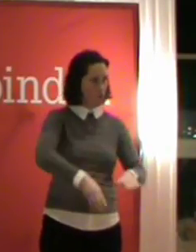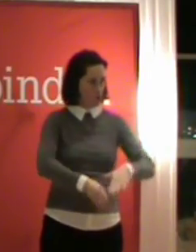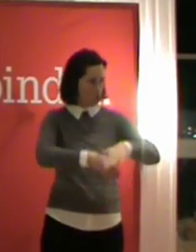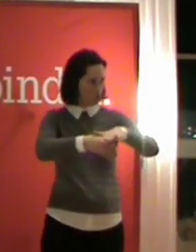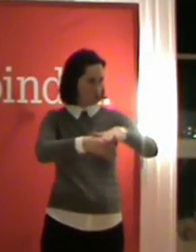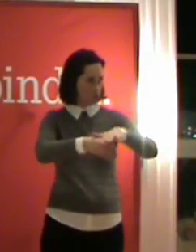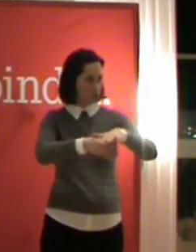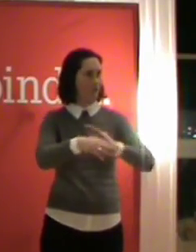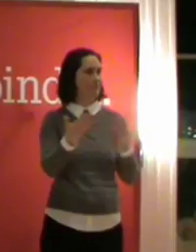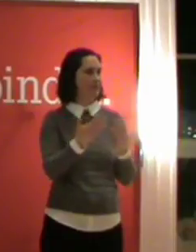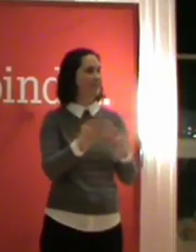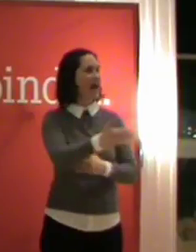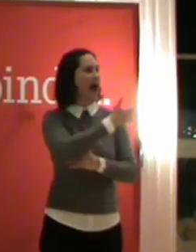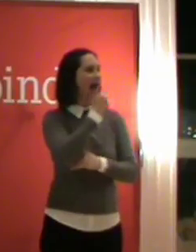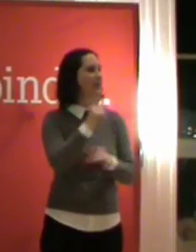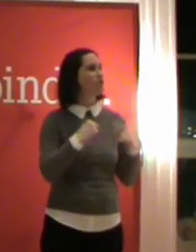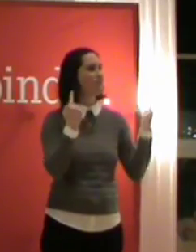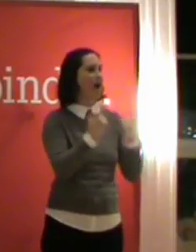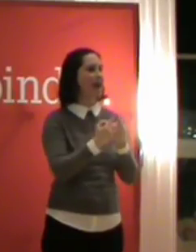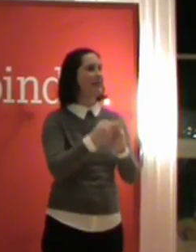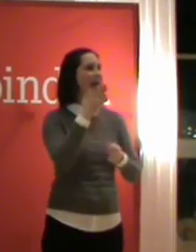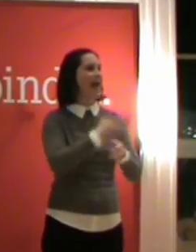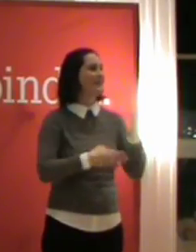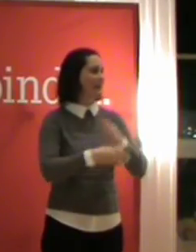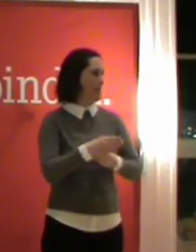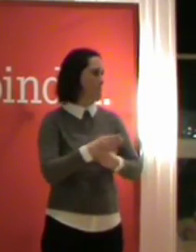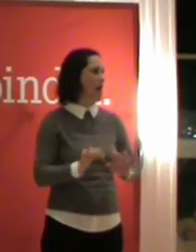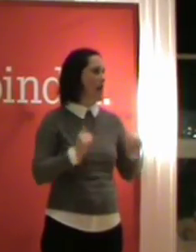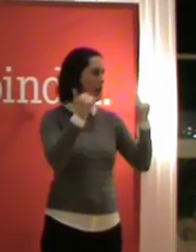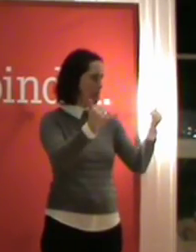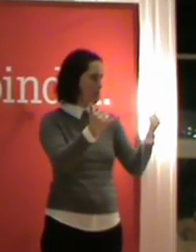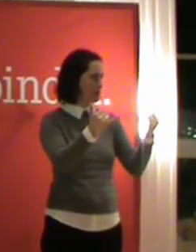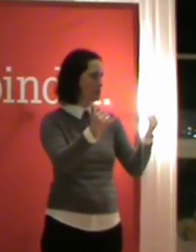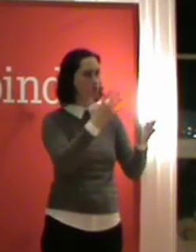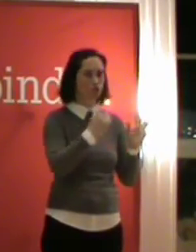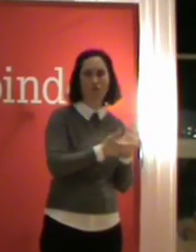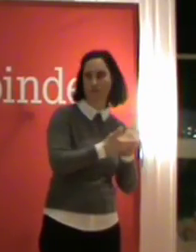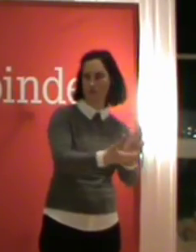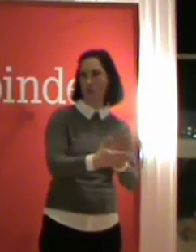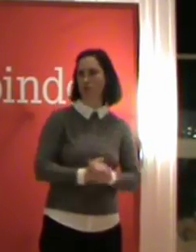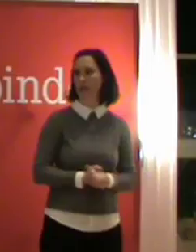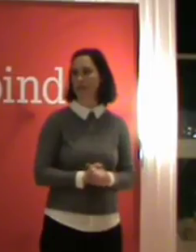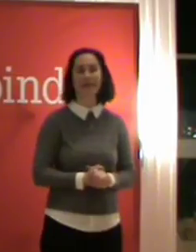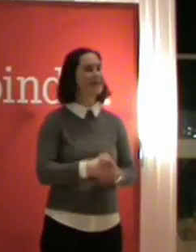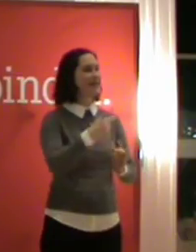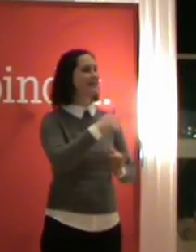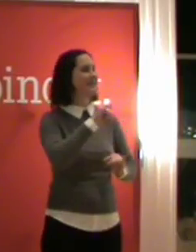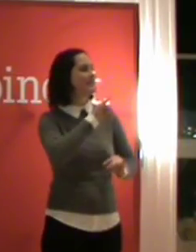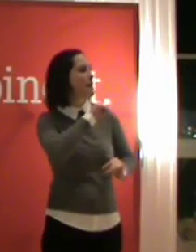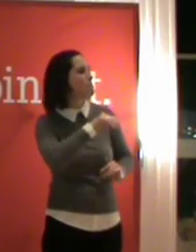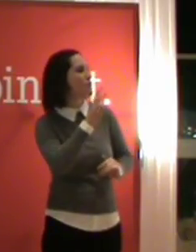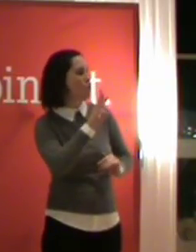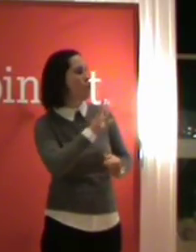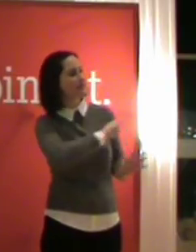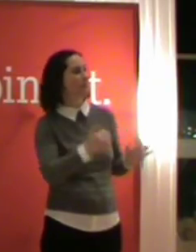Unterstützung erfährt, ist der Hallische Verein mit Handicap Leben. Den würden wir Ihnen gerne vorstellen. Tim Bö mit seinem Vorsitzenden